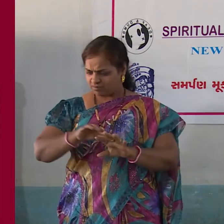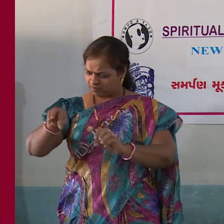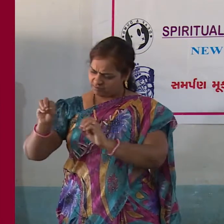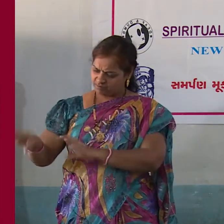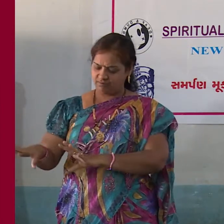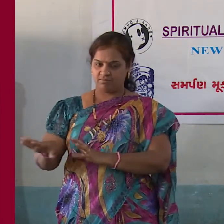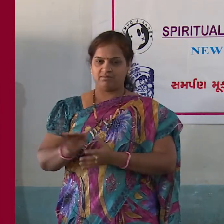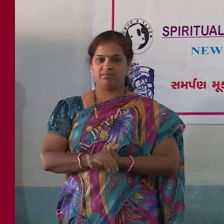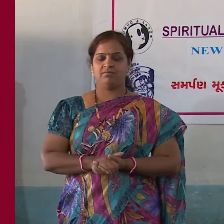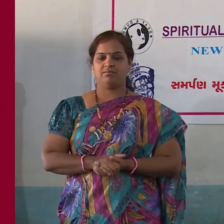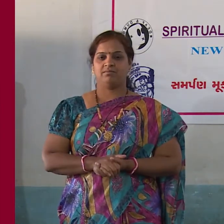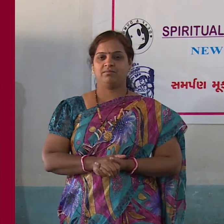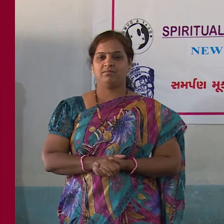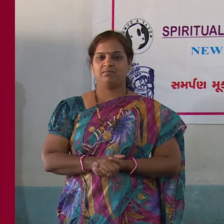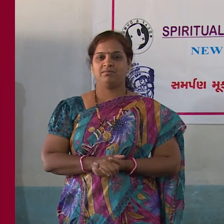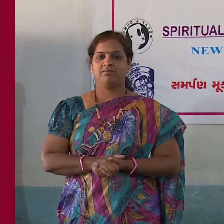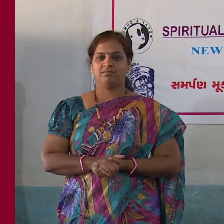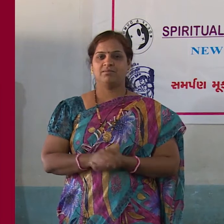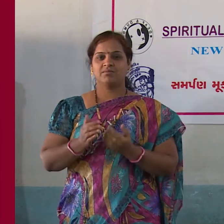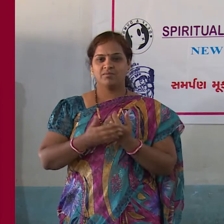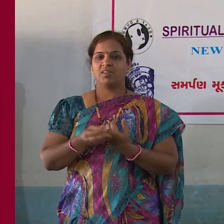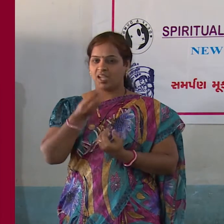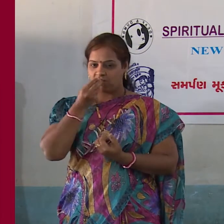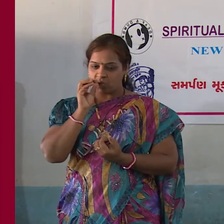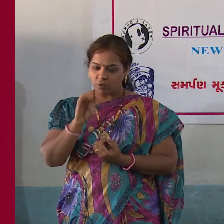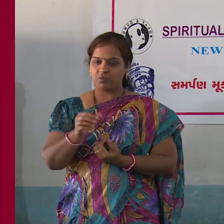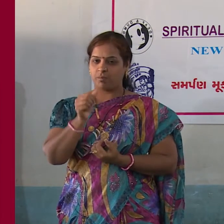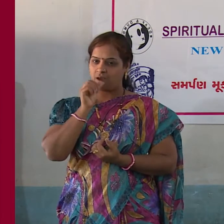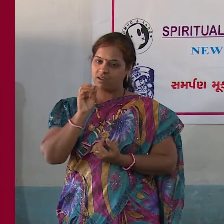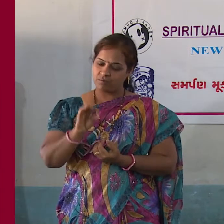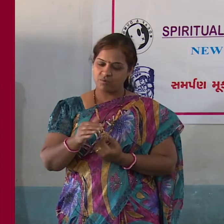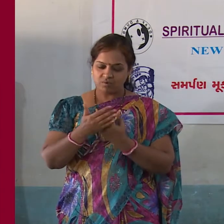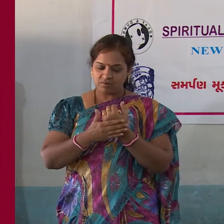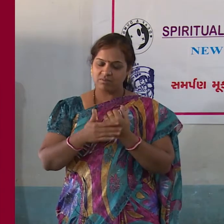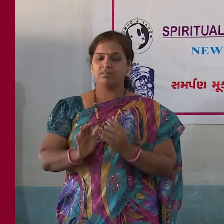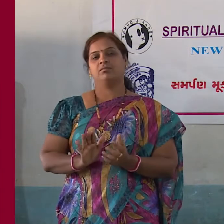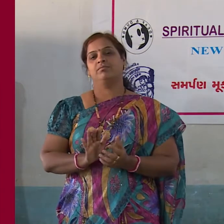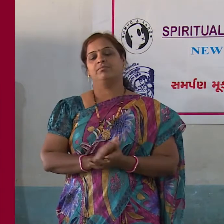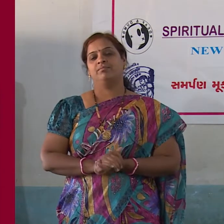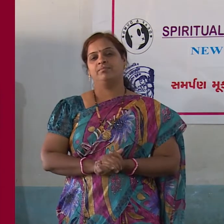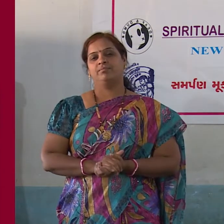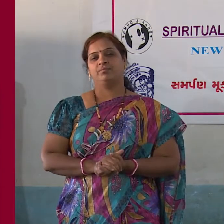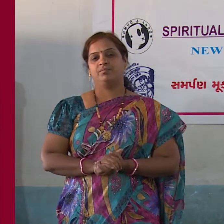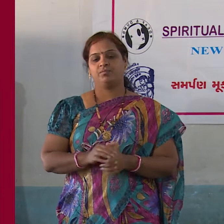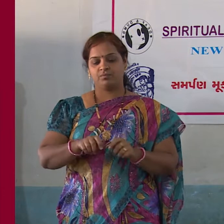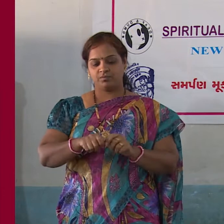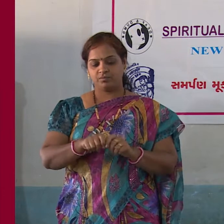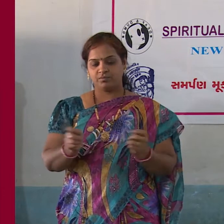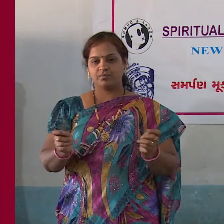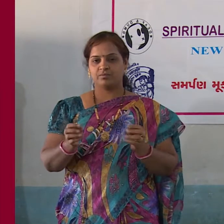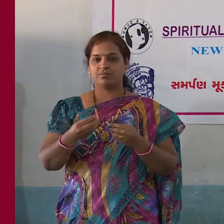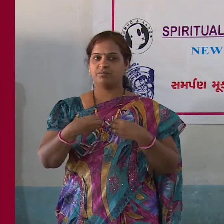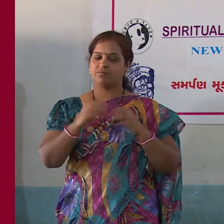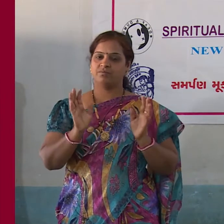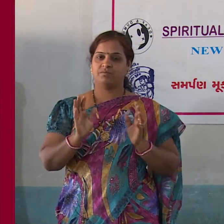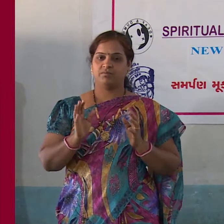तक पिंजरे में है तब तक उसको भी धुलाई करेंगे, सब साफ सफाई करेंगे, संभाल के भी रखेंगे। आत्मा निकल जाने